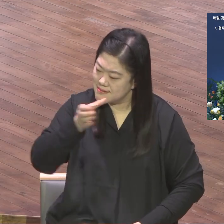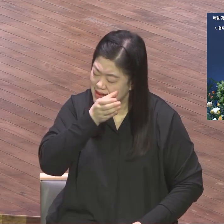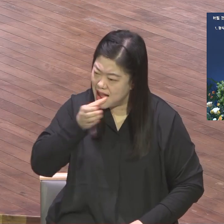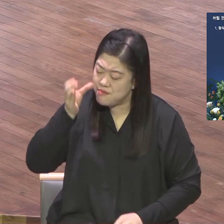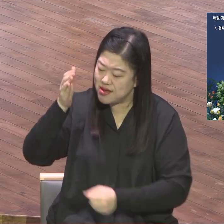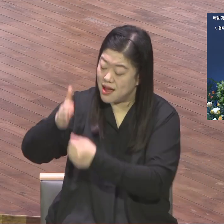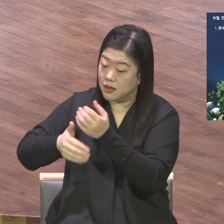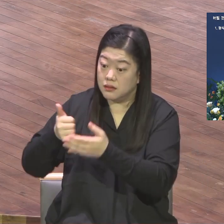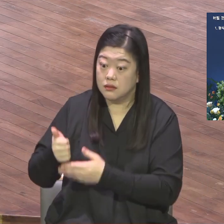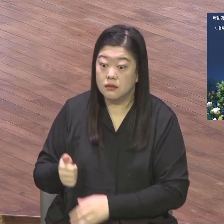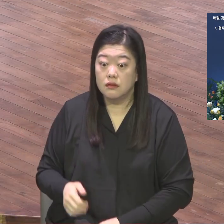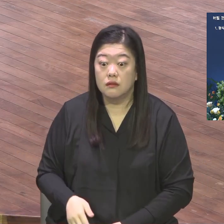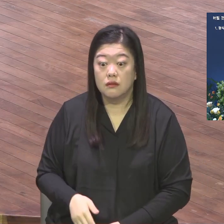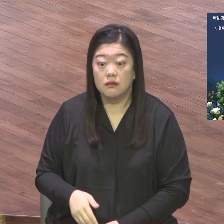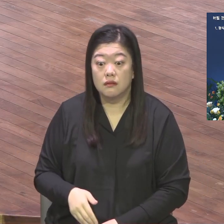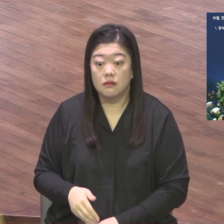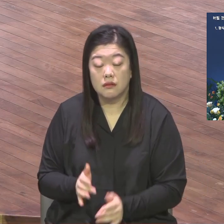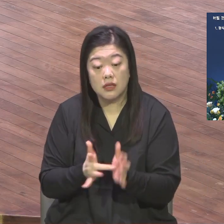예수님 보고.